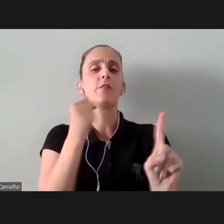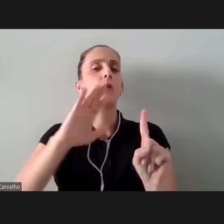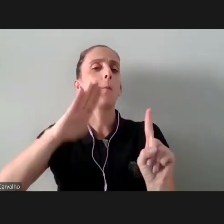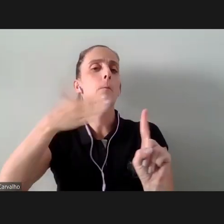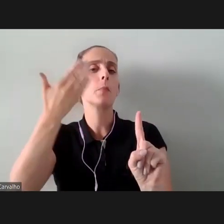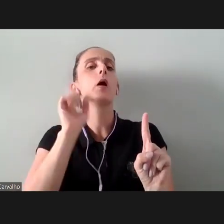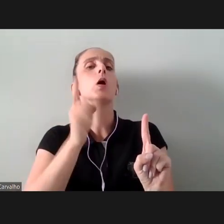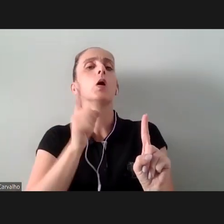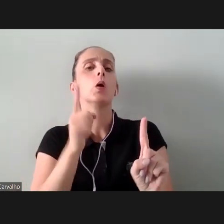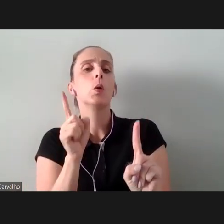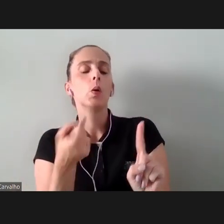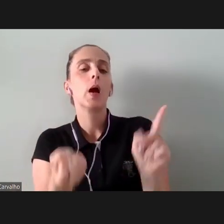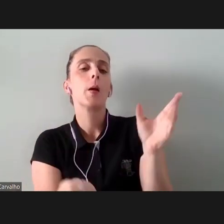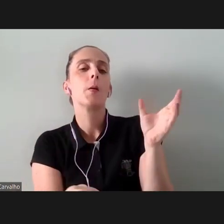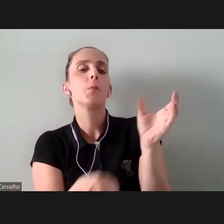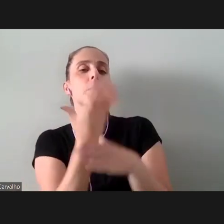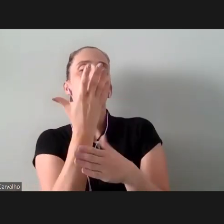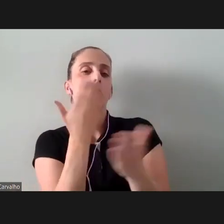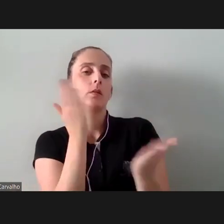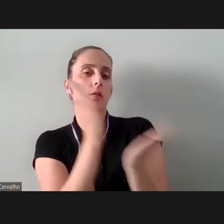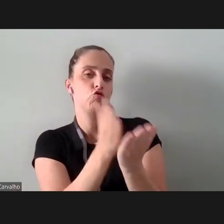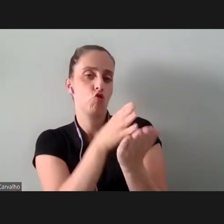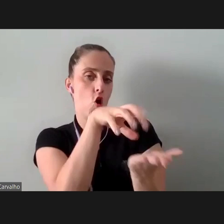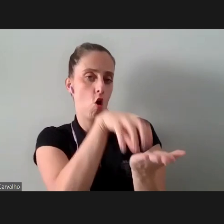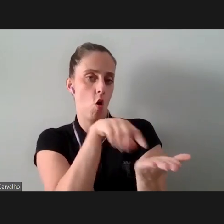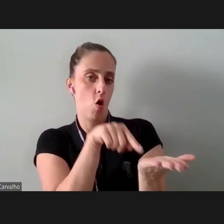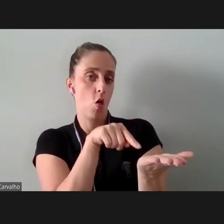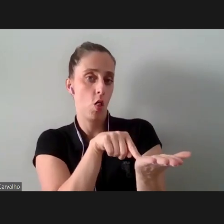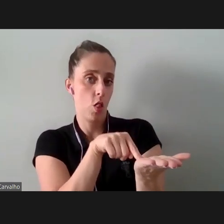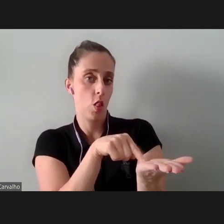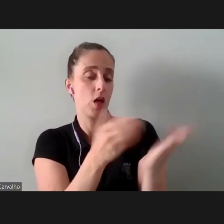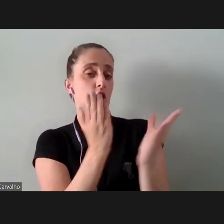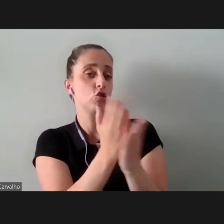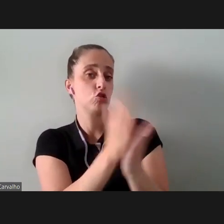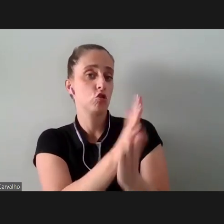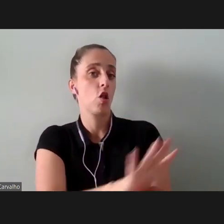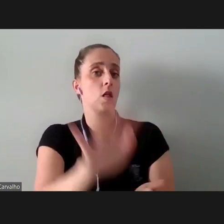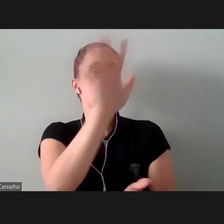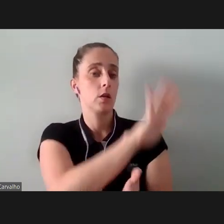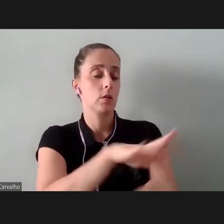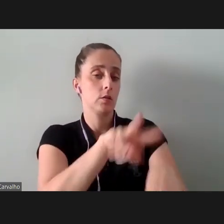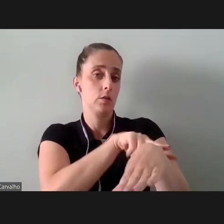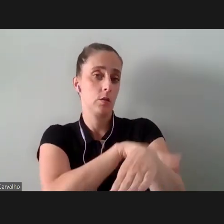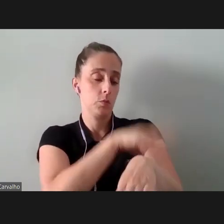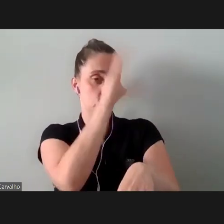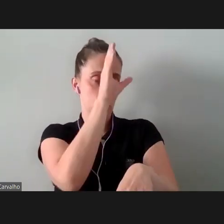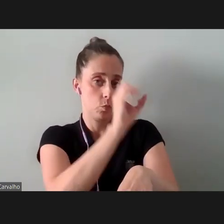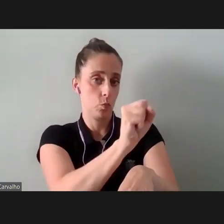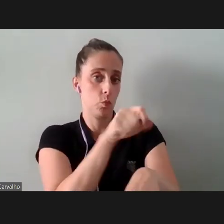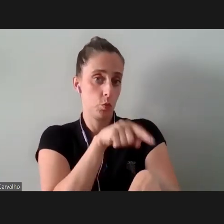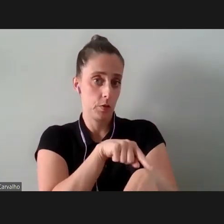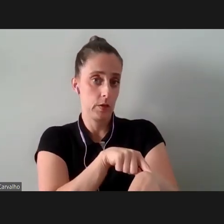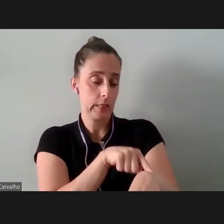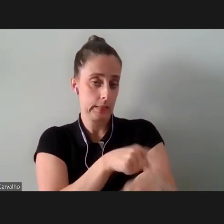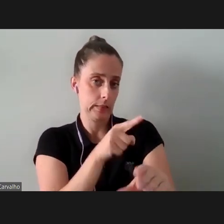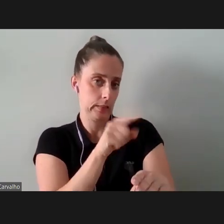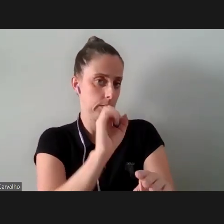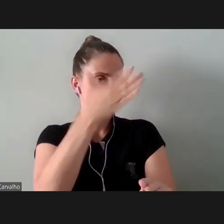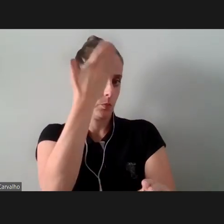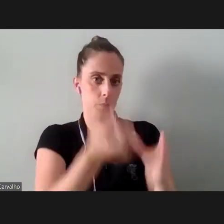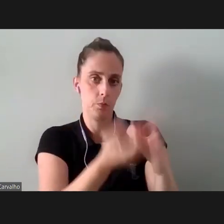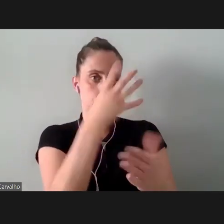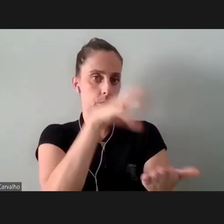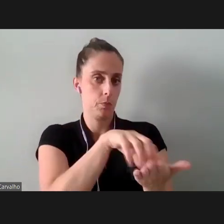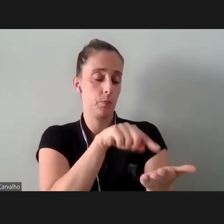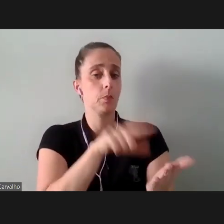é a implementação dessa escola, que é a Escola Nacional de Administração Pública, e nos